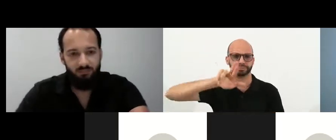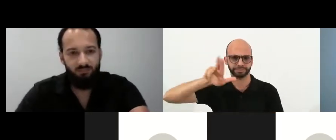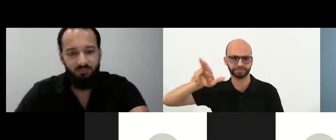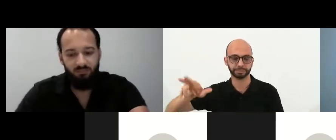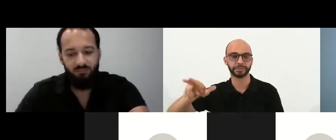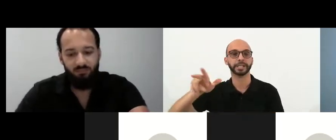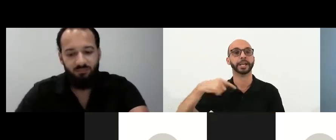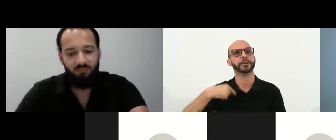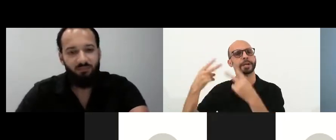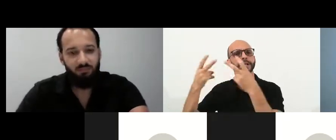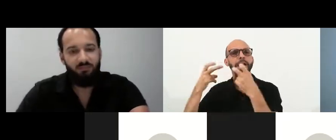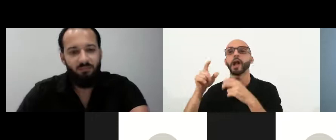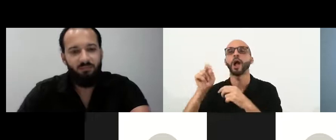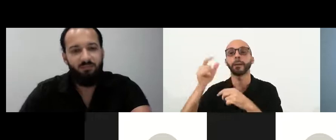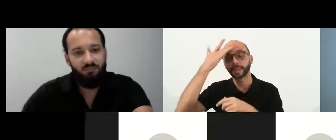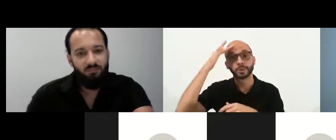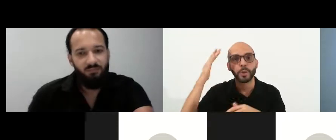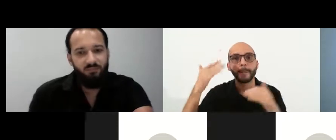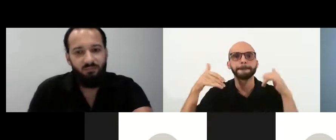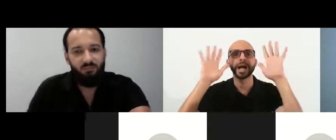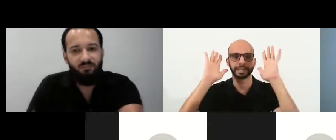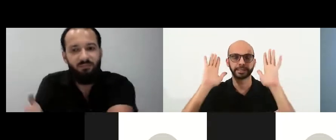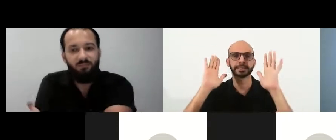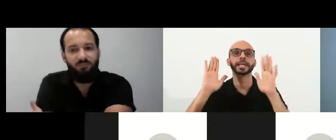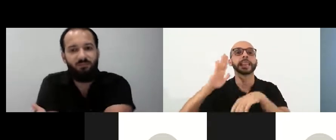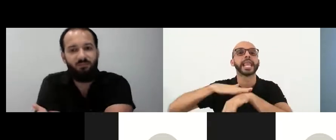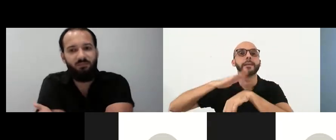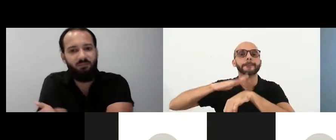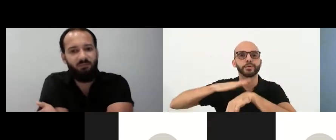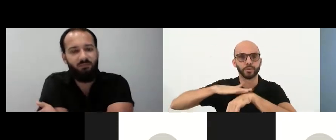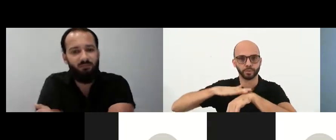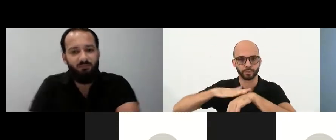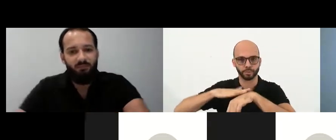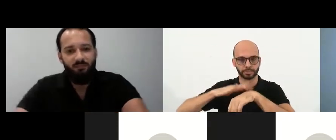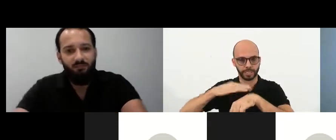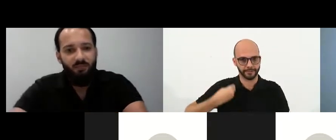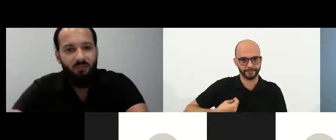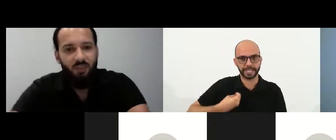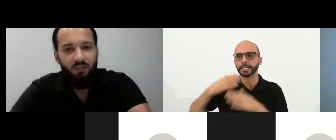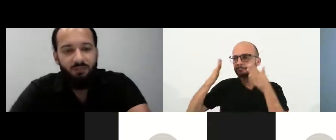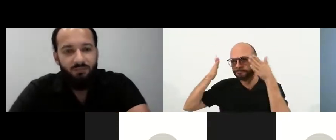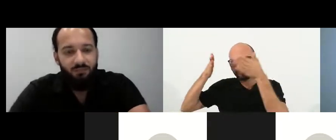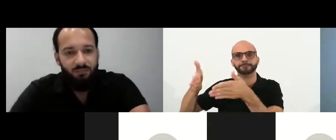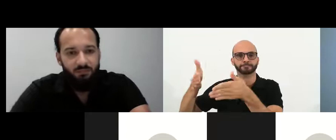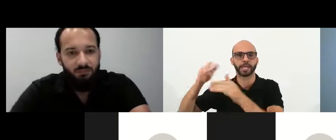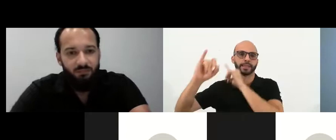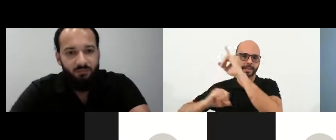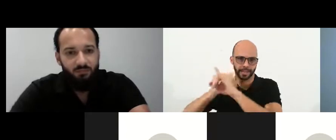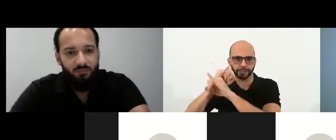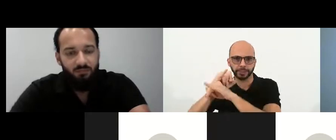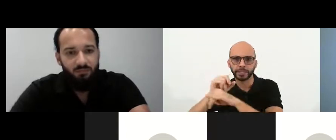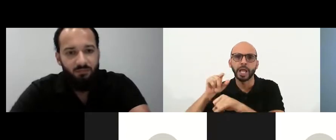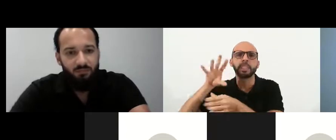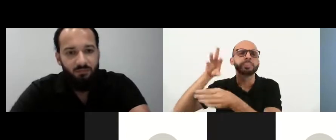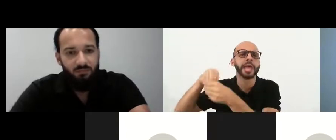webs para utilizar com línguas. E eu percebo também que um tempo maior que as